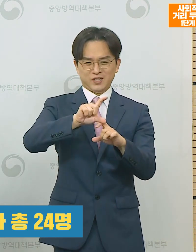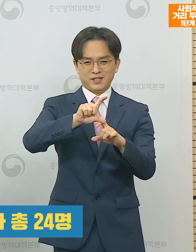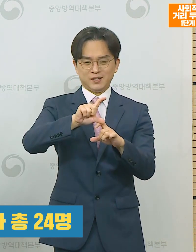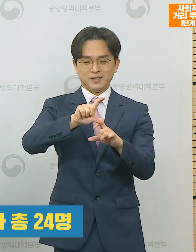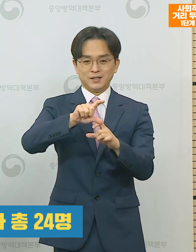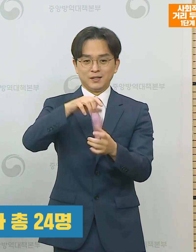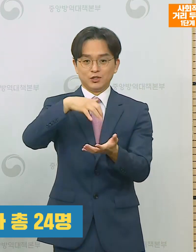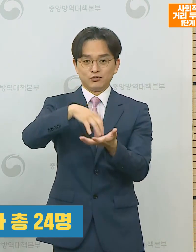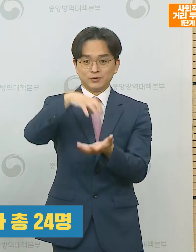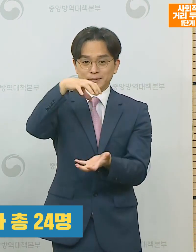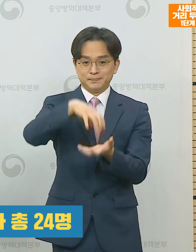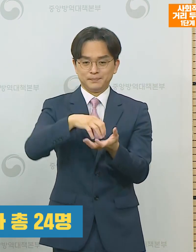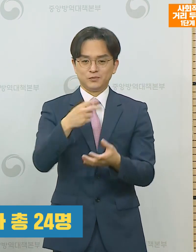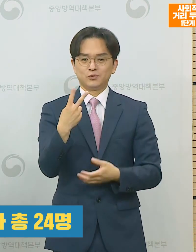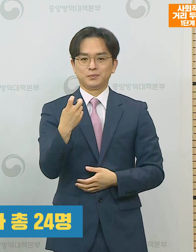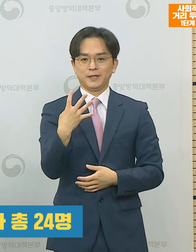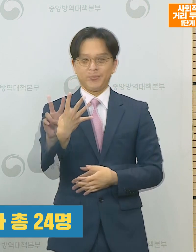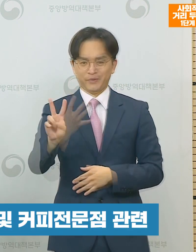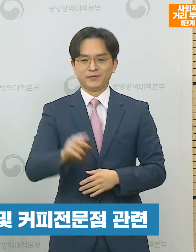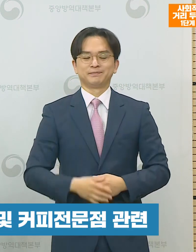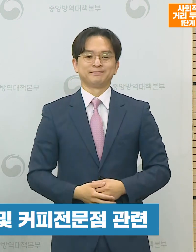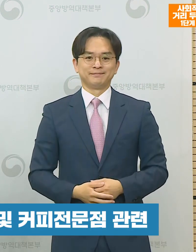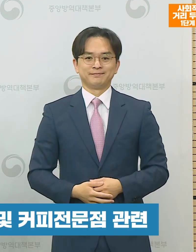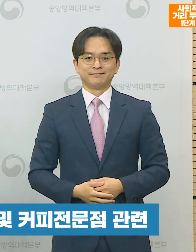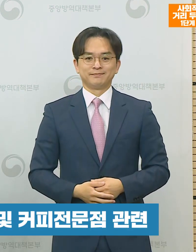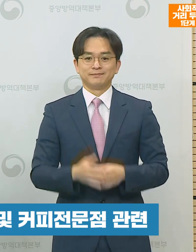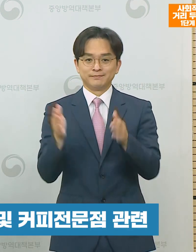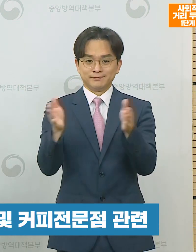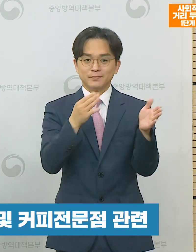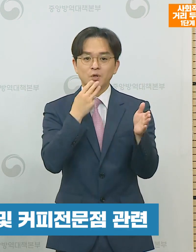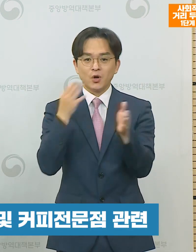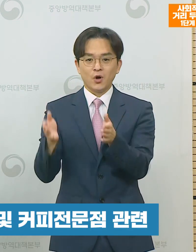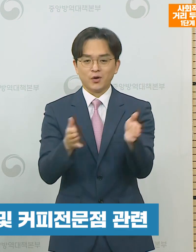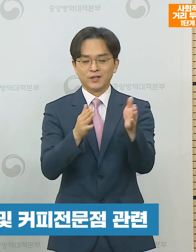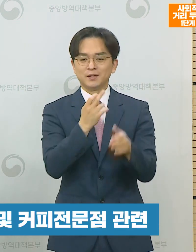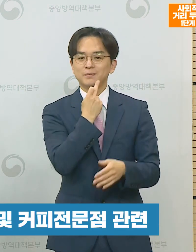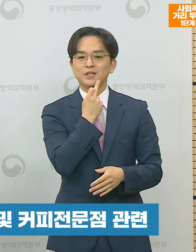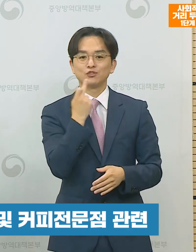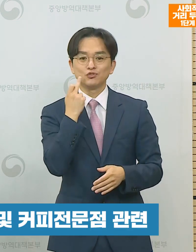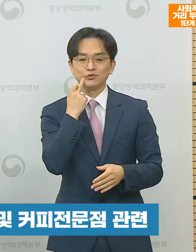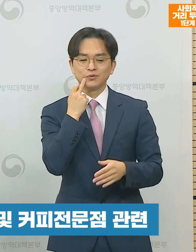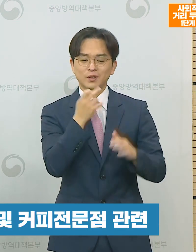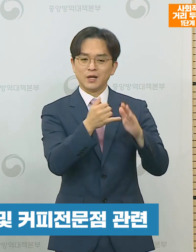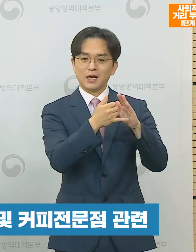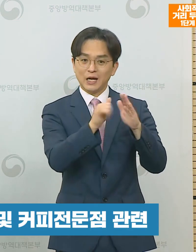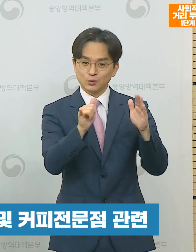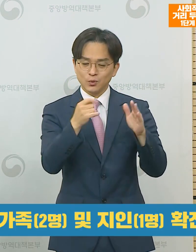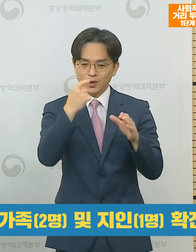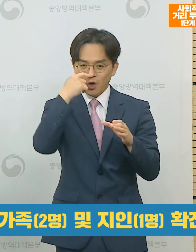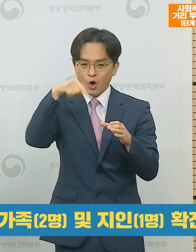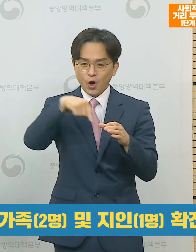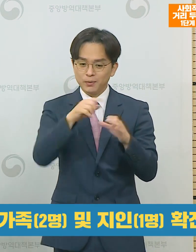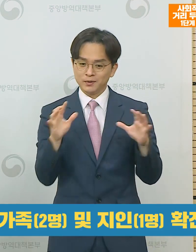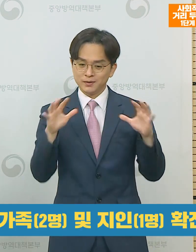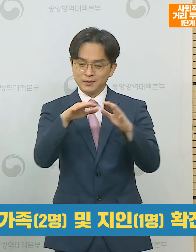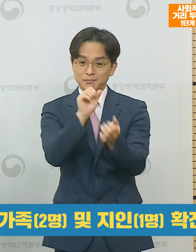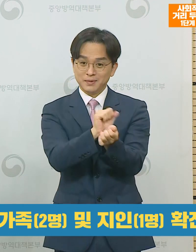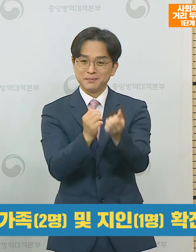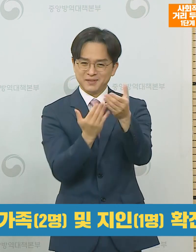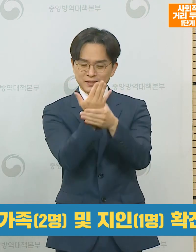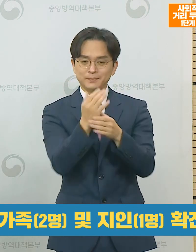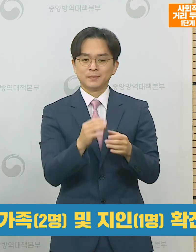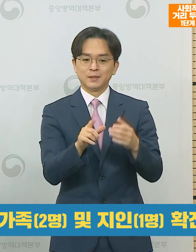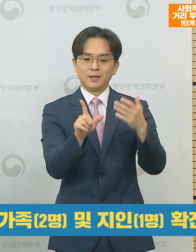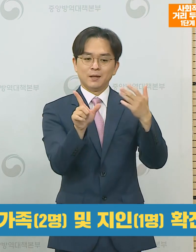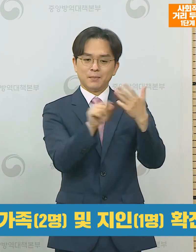누적 확진자는 24명입니다. 경기도 파주시 일가족 및 커피 전문점과 관련하여 8월